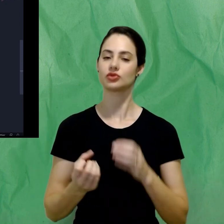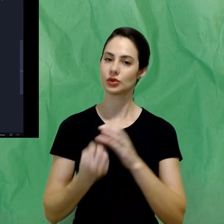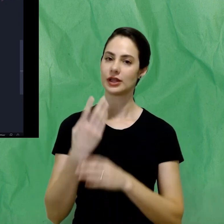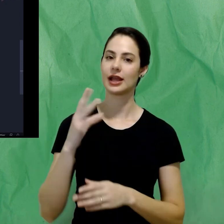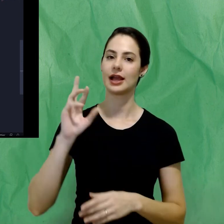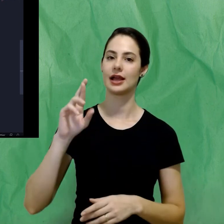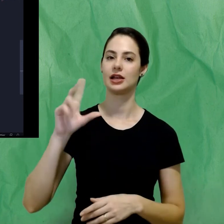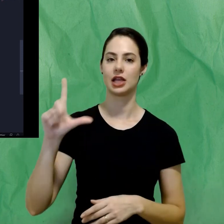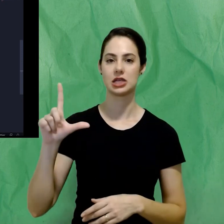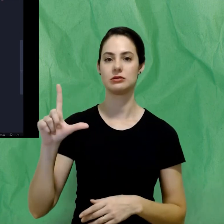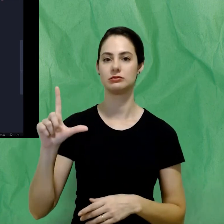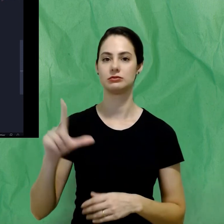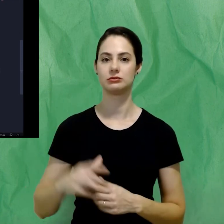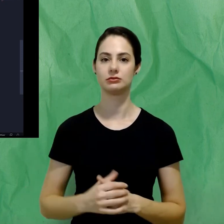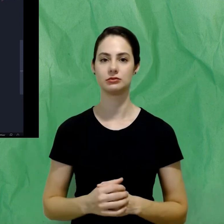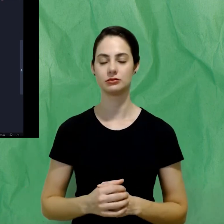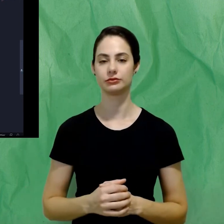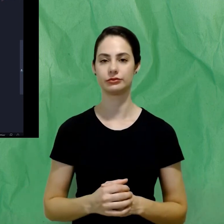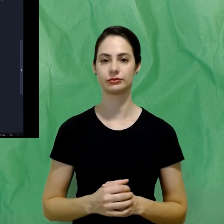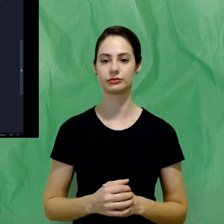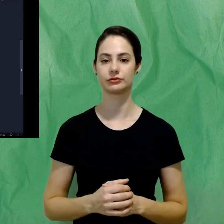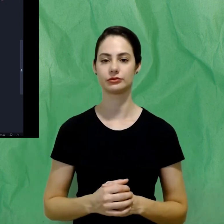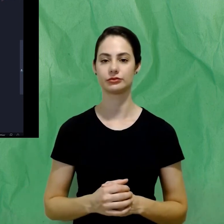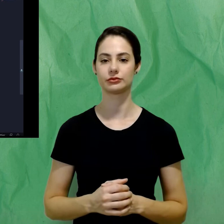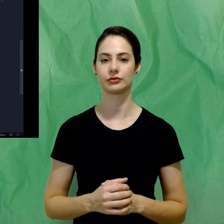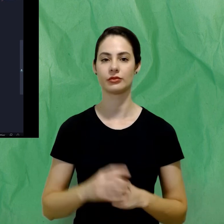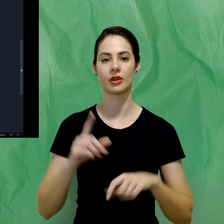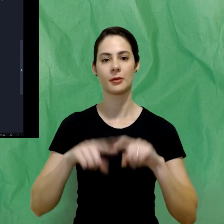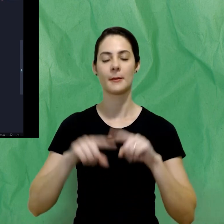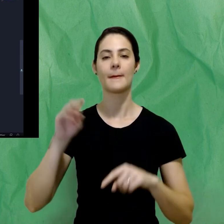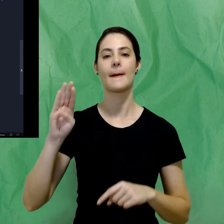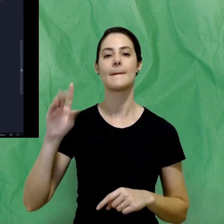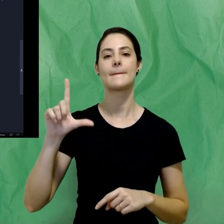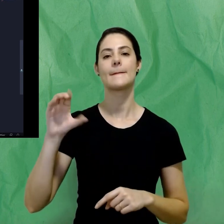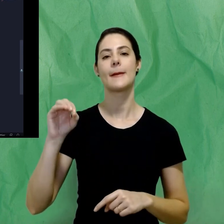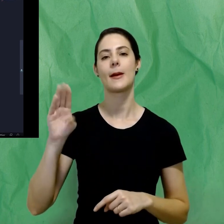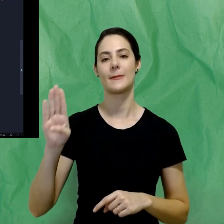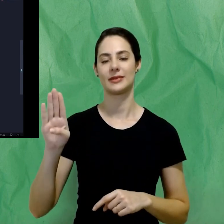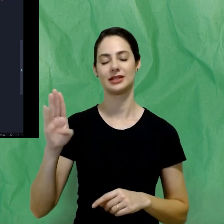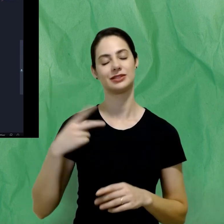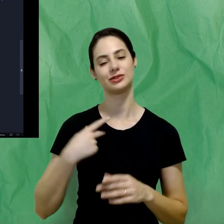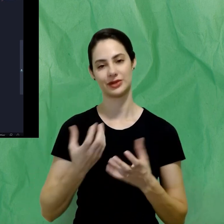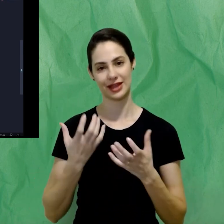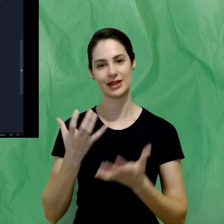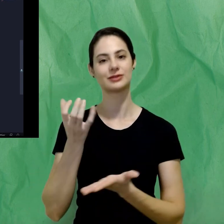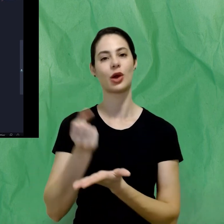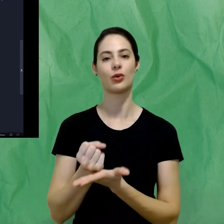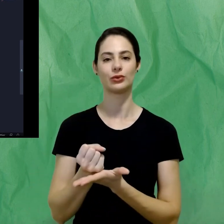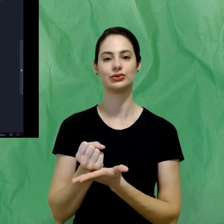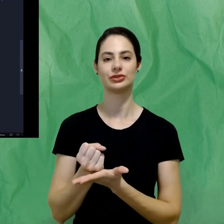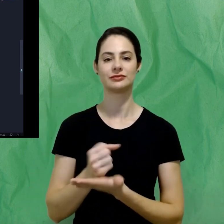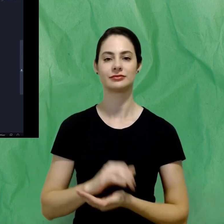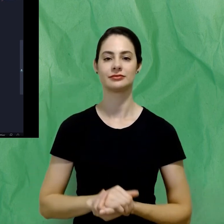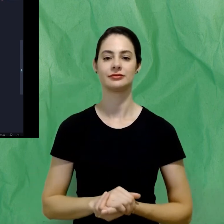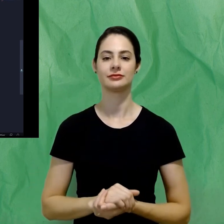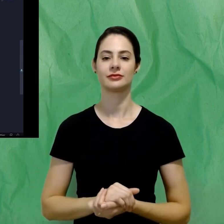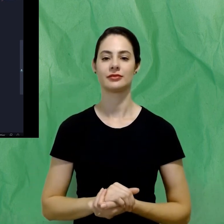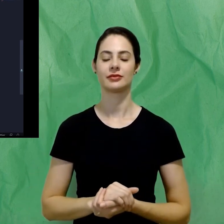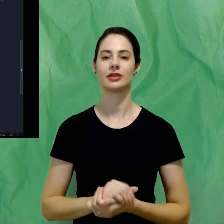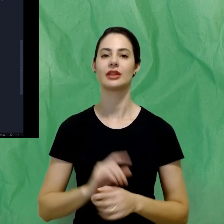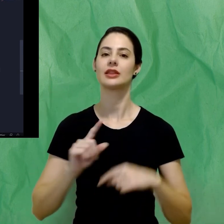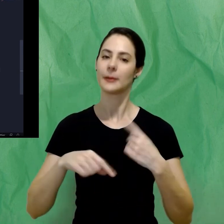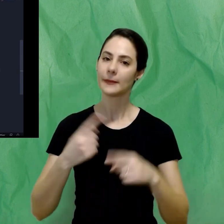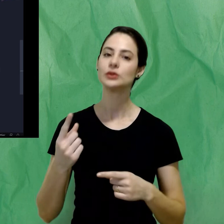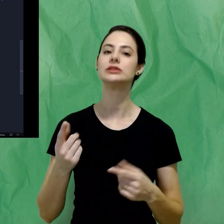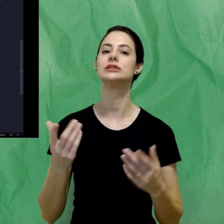URL a partir de um objeto, que é o objeto do blob aqui, do arquivo que eu estou querendo fazer o download. Depois disso,